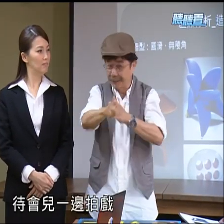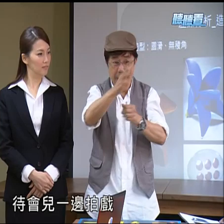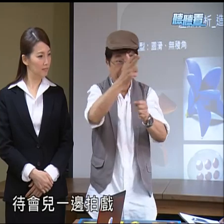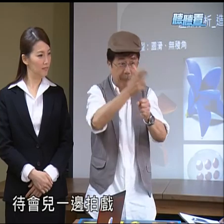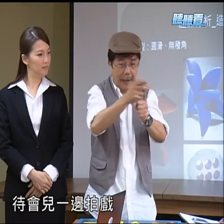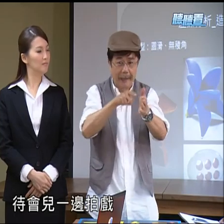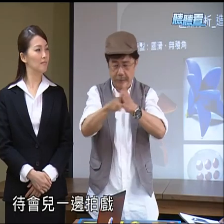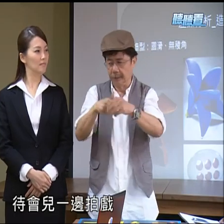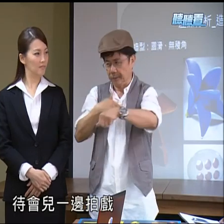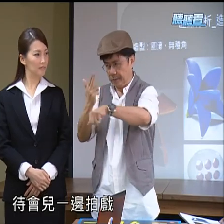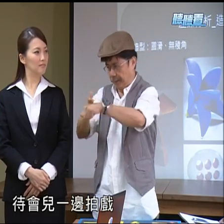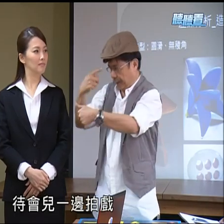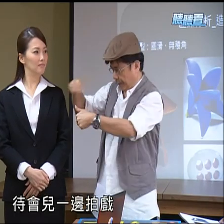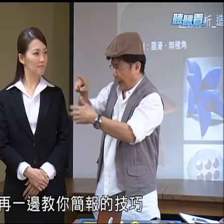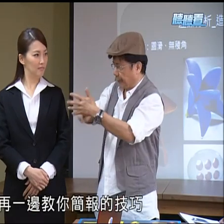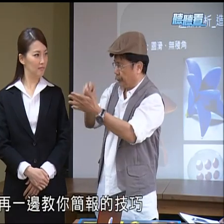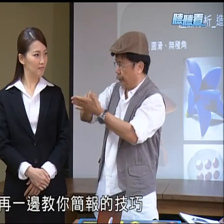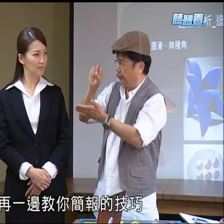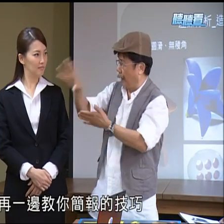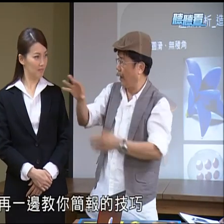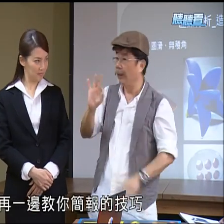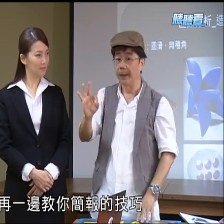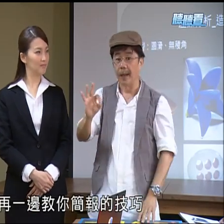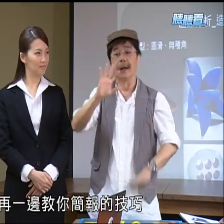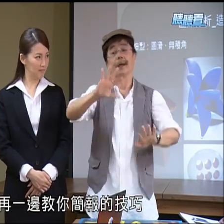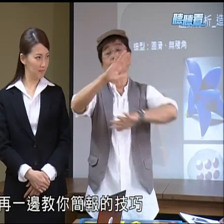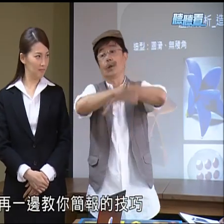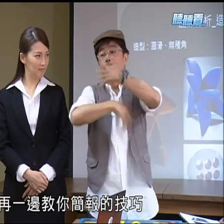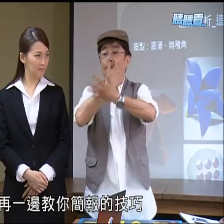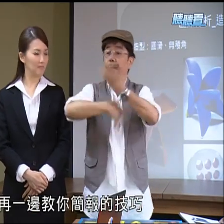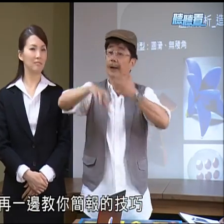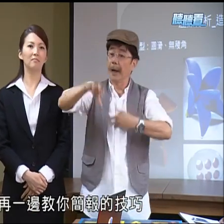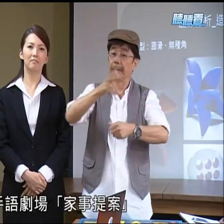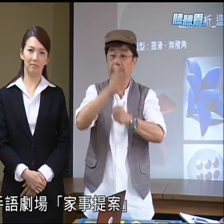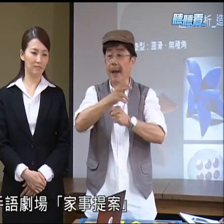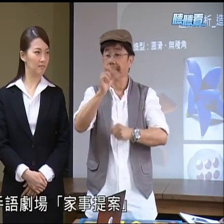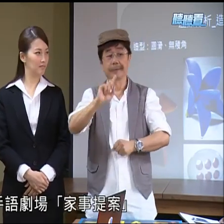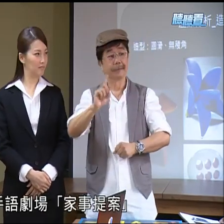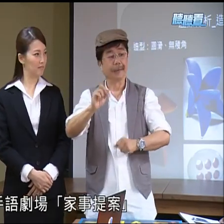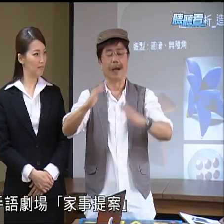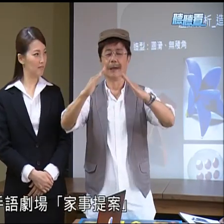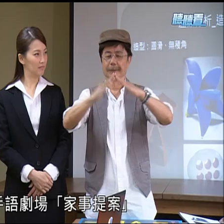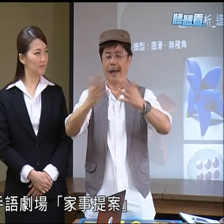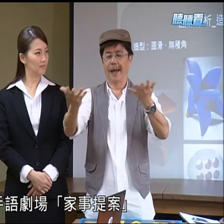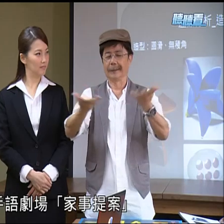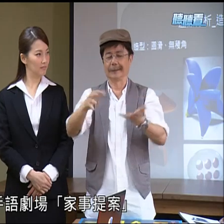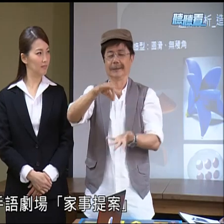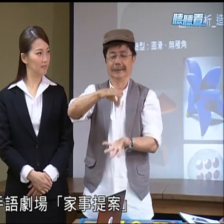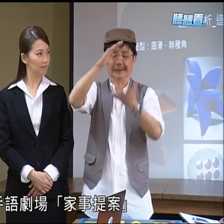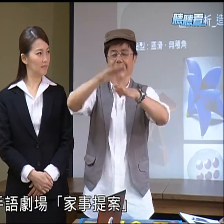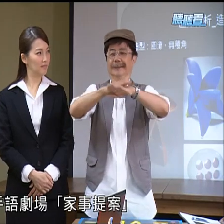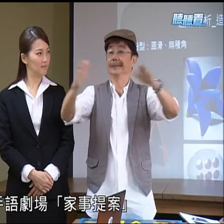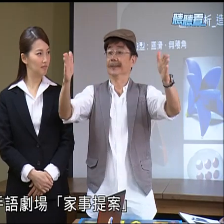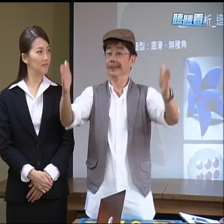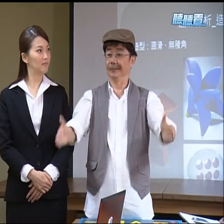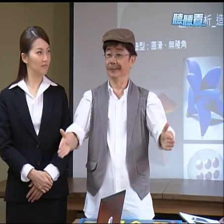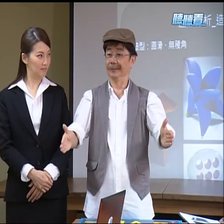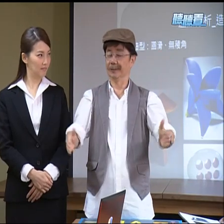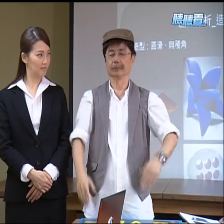啊，一边拍戏，我再一边教你简报的技巧，手语剧场，家事提案。